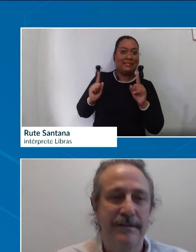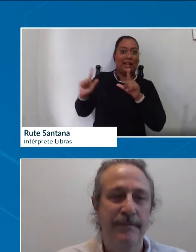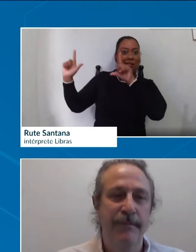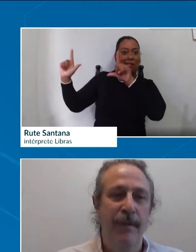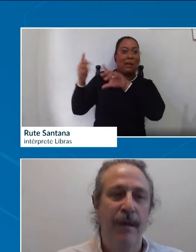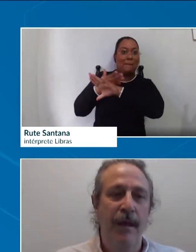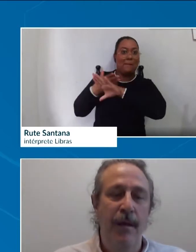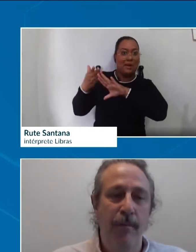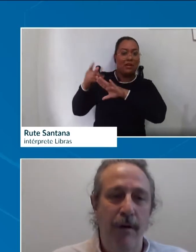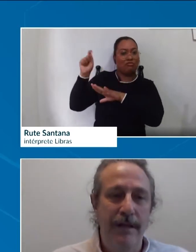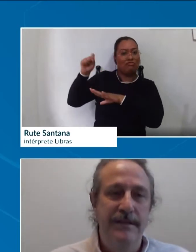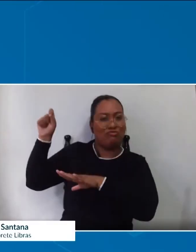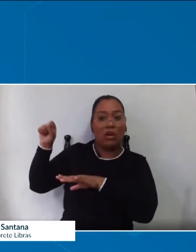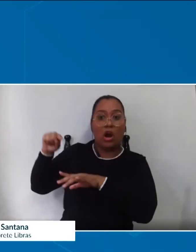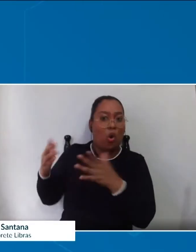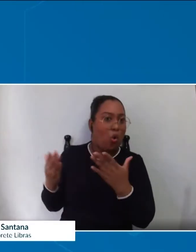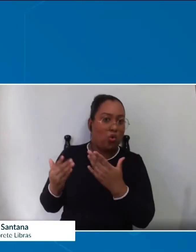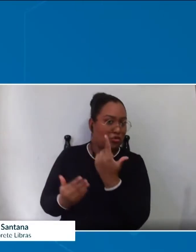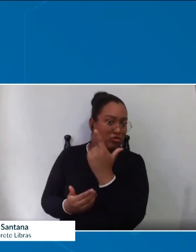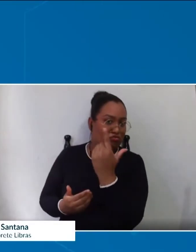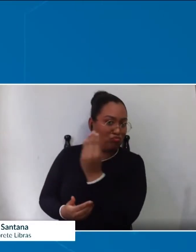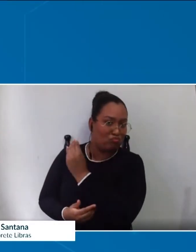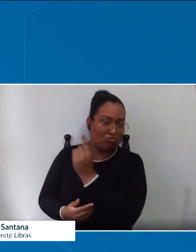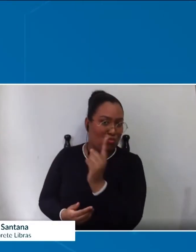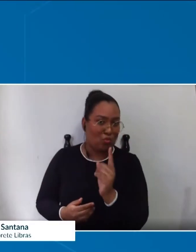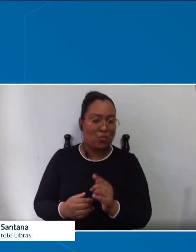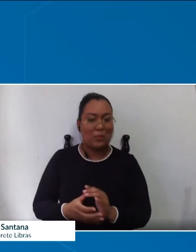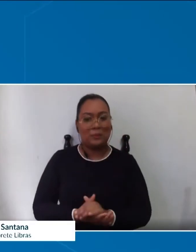minhas aulas. Bom, Letícia,